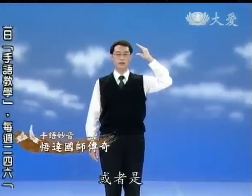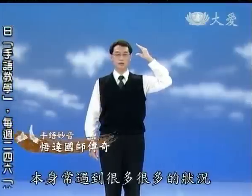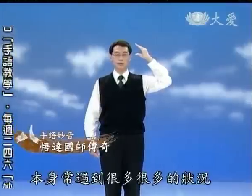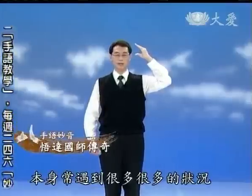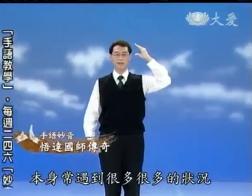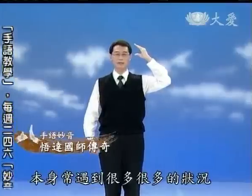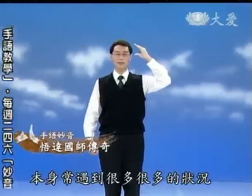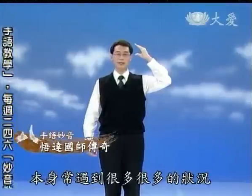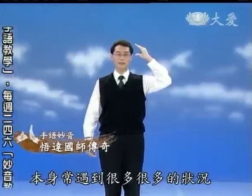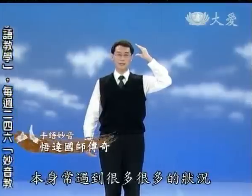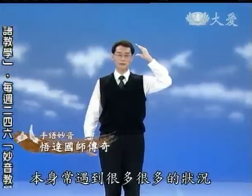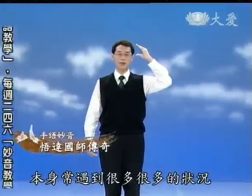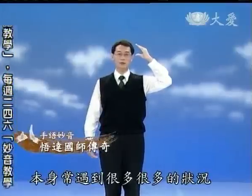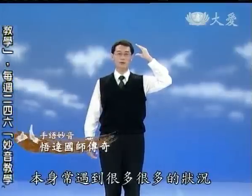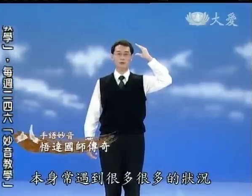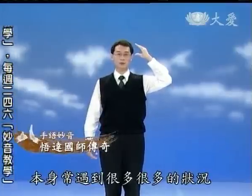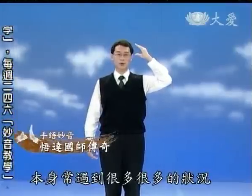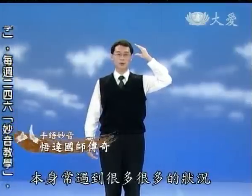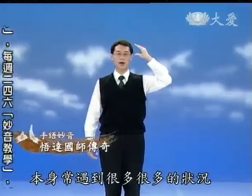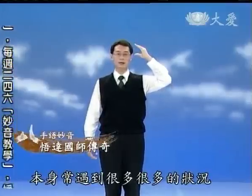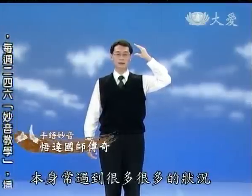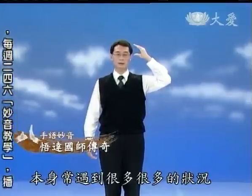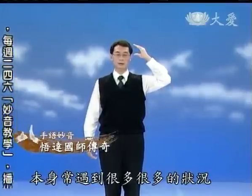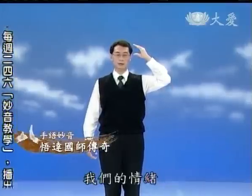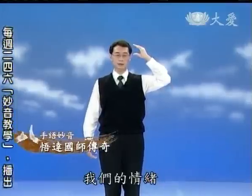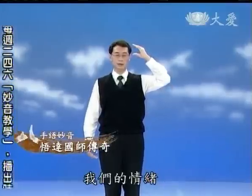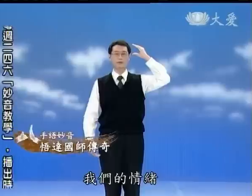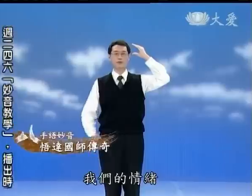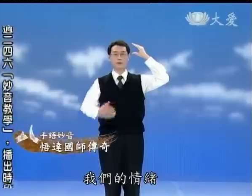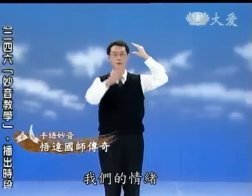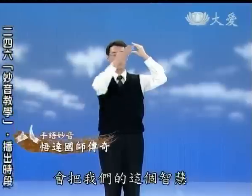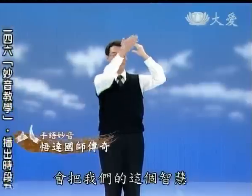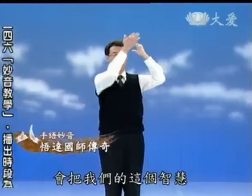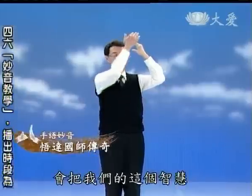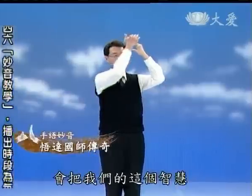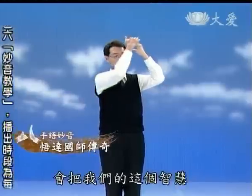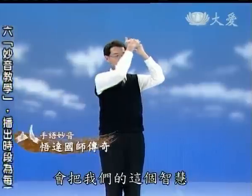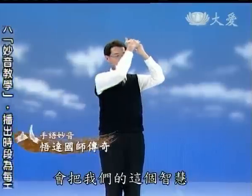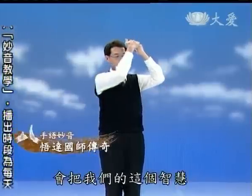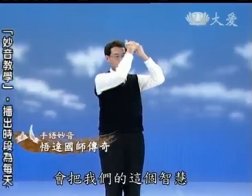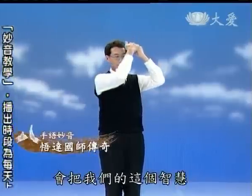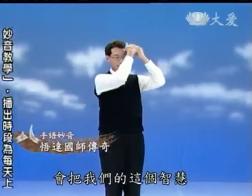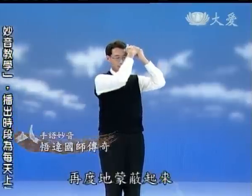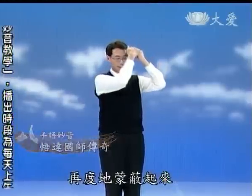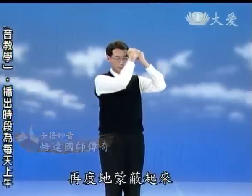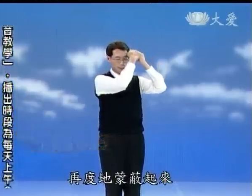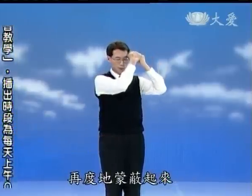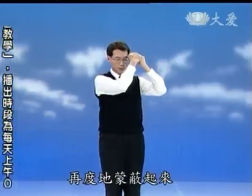们本身常遇到很多的状况，我们的情绪会把我们的这个智慧再度的蒙蔽起